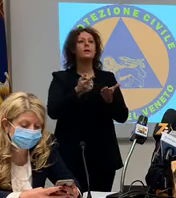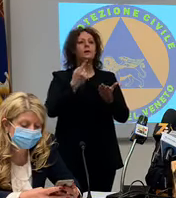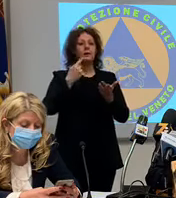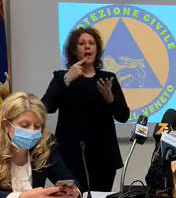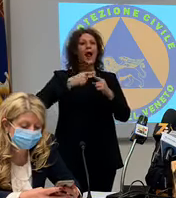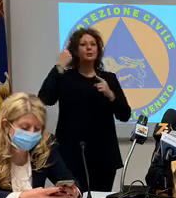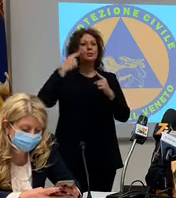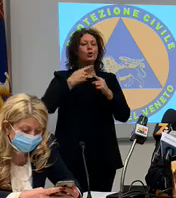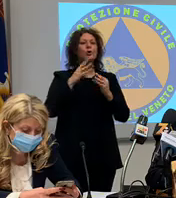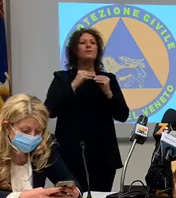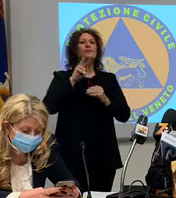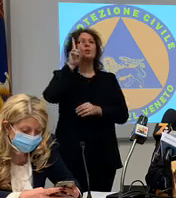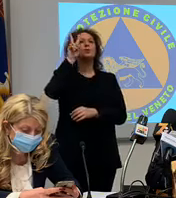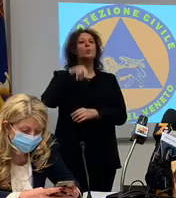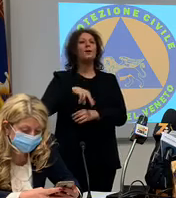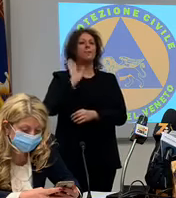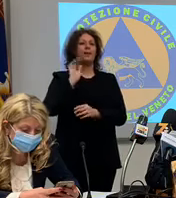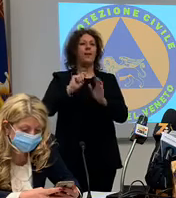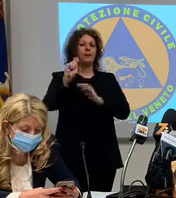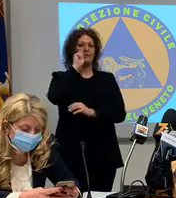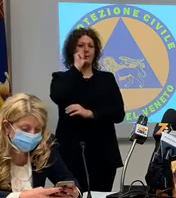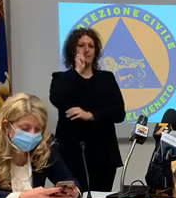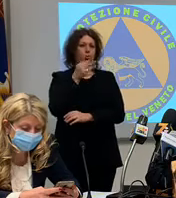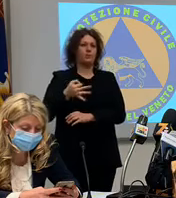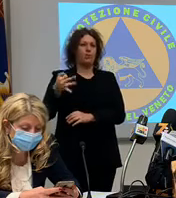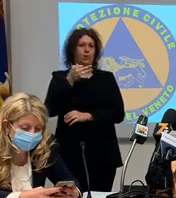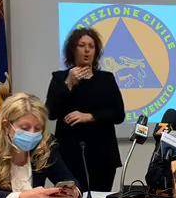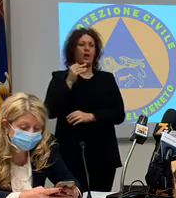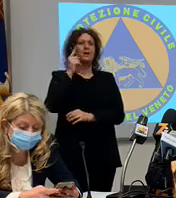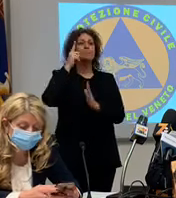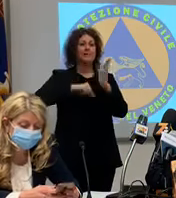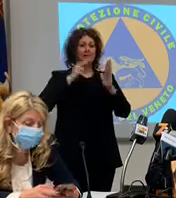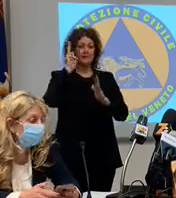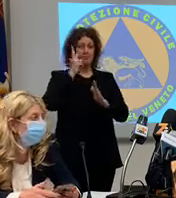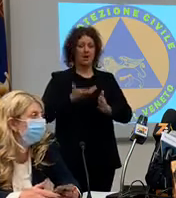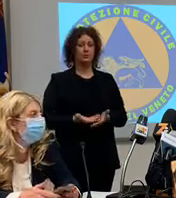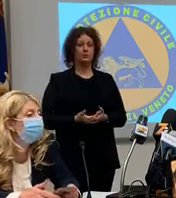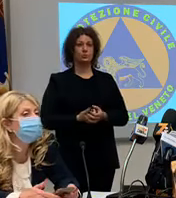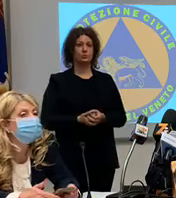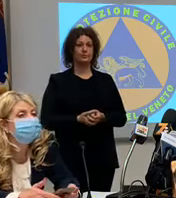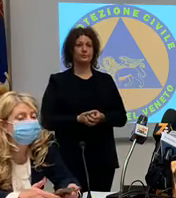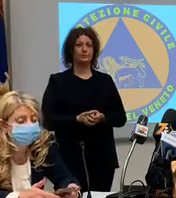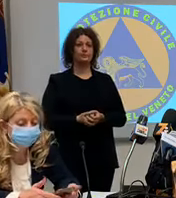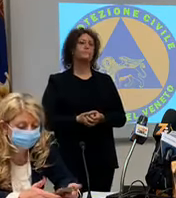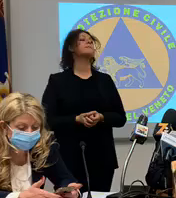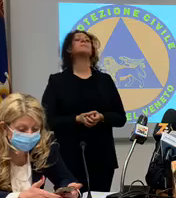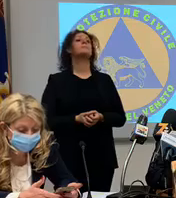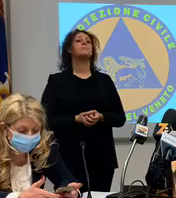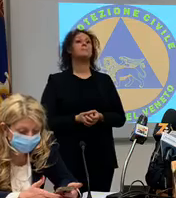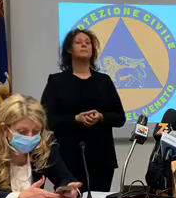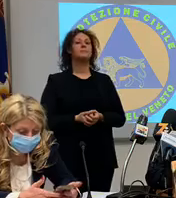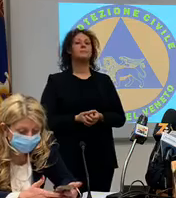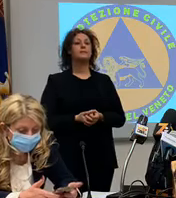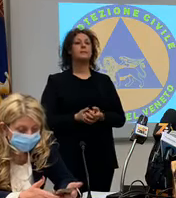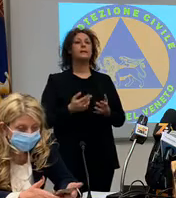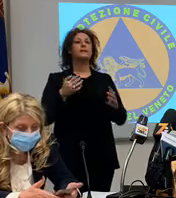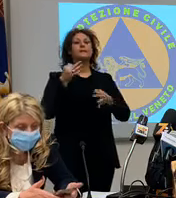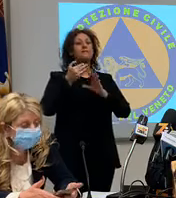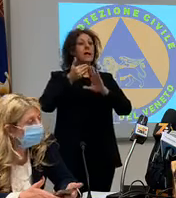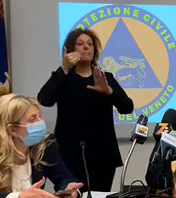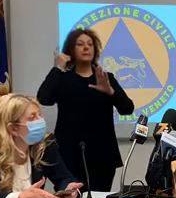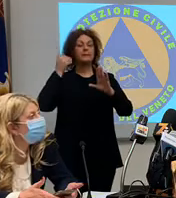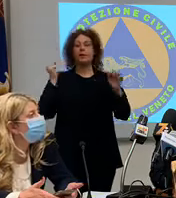21 marzo quindi anche sta narrazione bene dire con i numeri com'era quindi era impossibile arrivare dappertutto nonostante